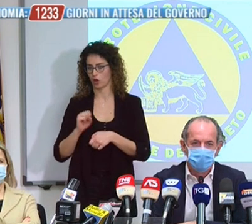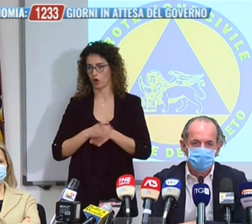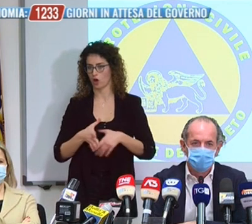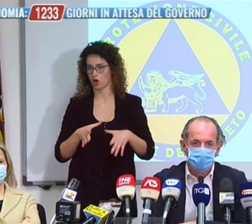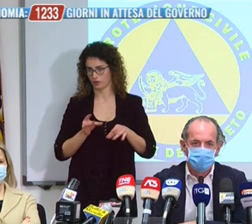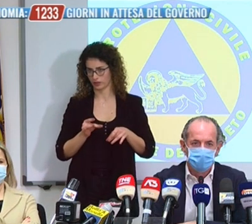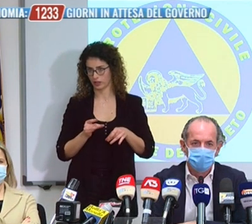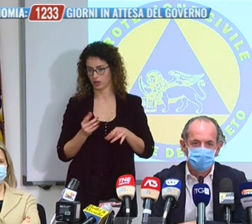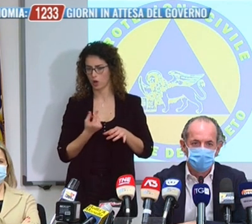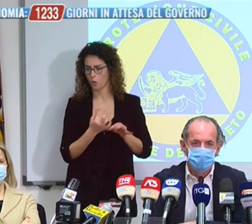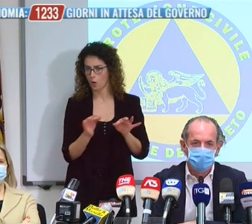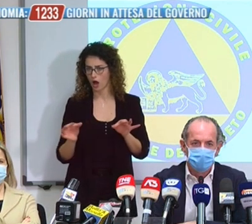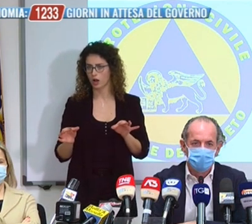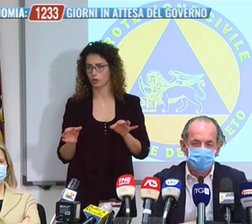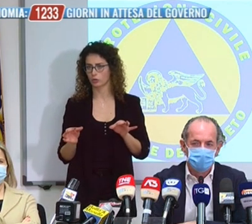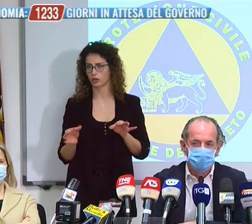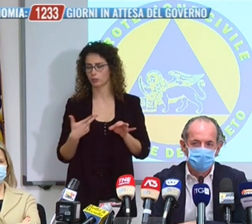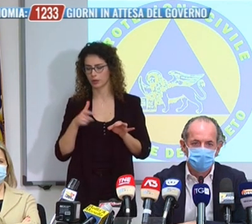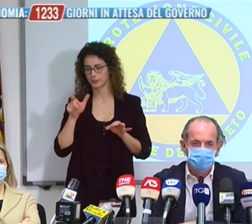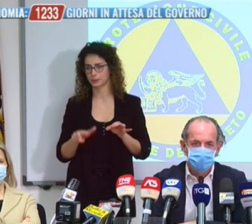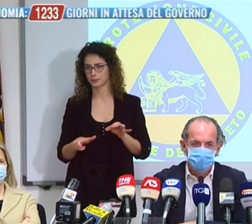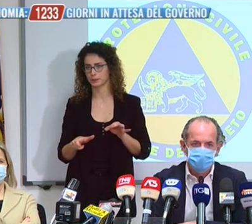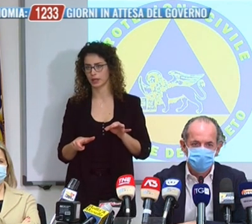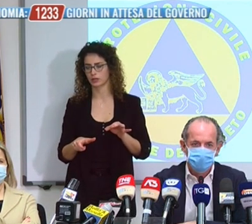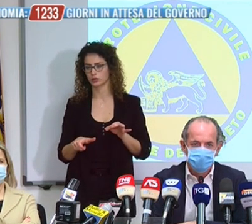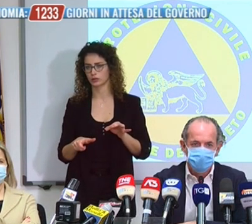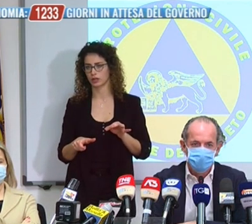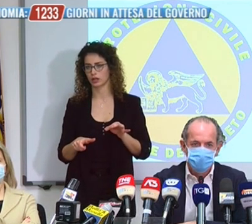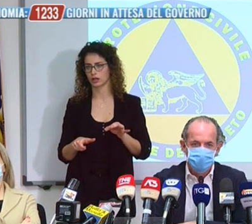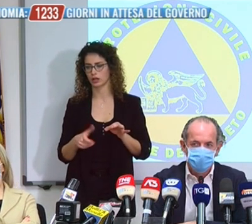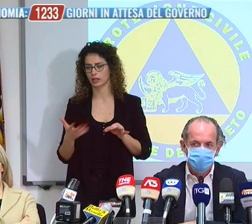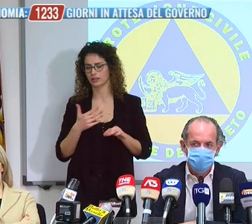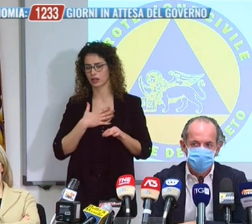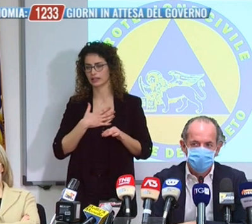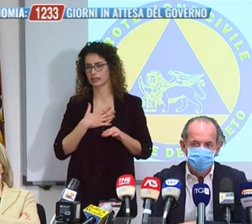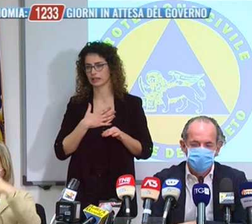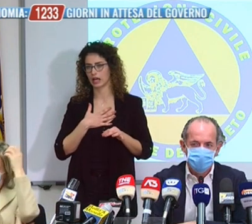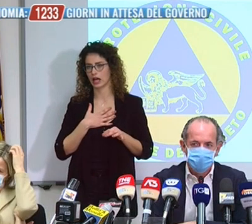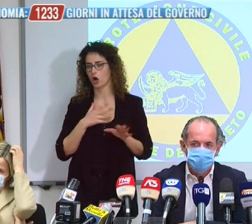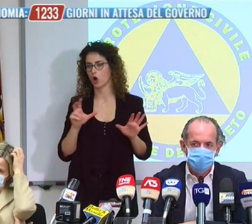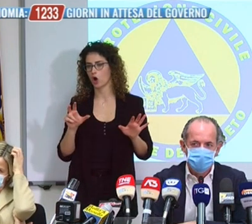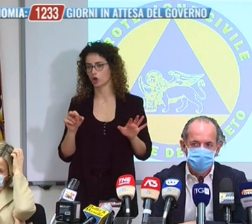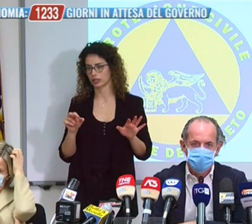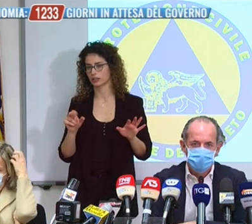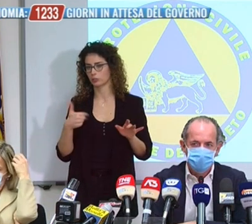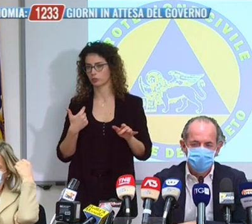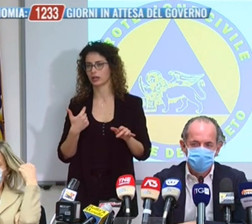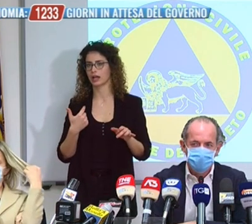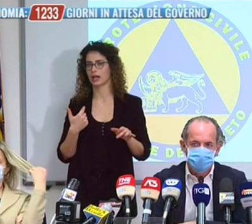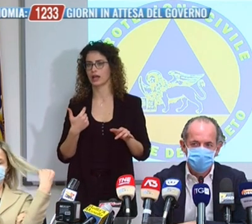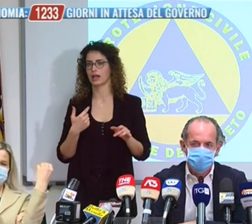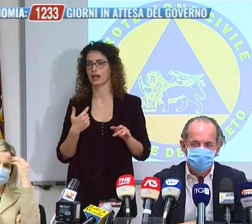hanno anche fatto il caso di una persona che era stata chiamata di 80 anni, che ha fatto anche il serologico